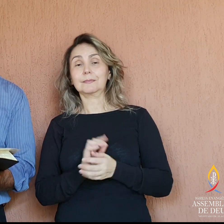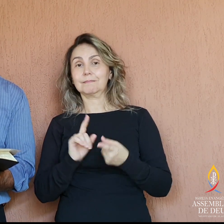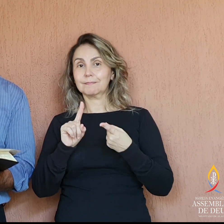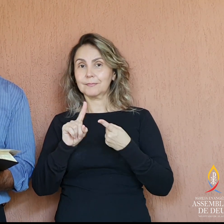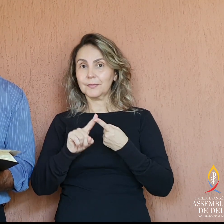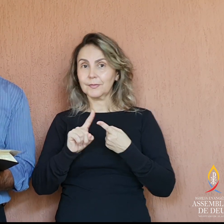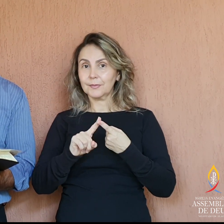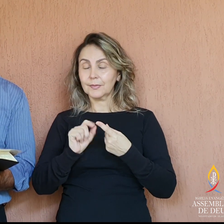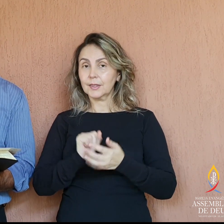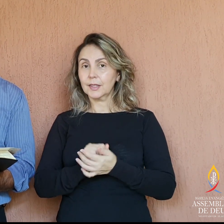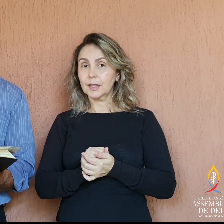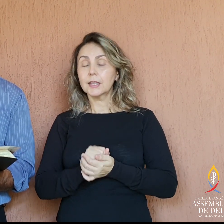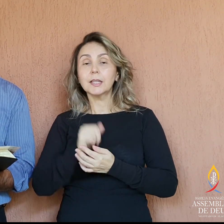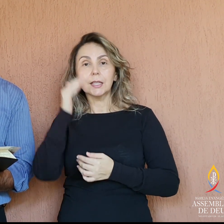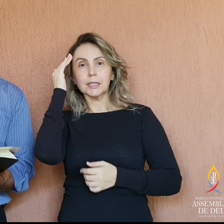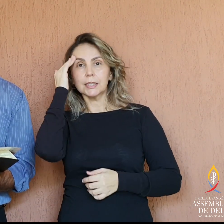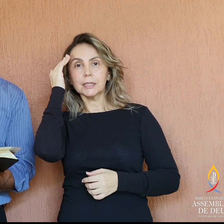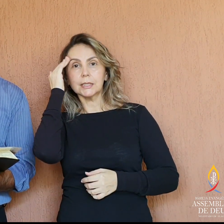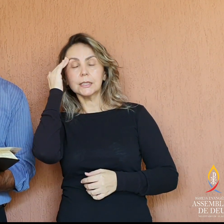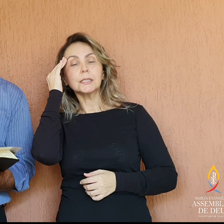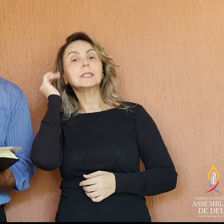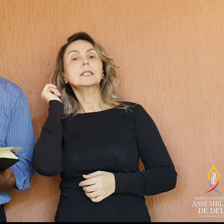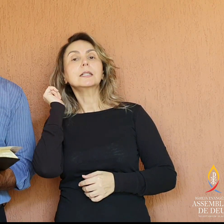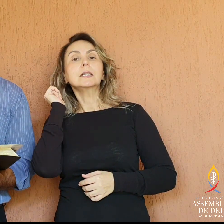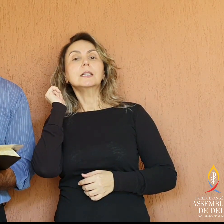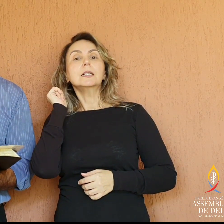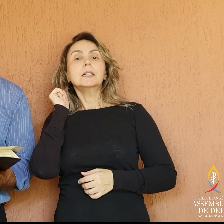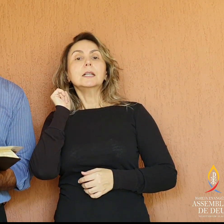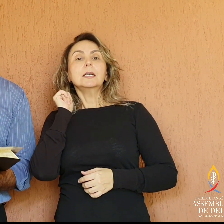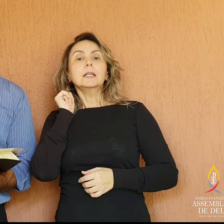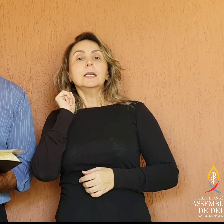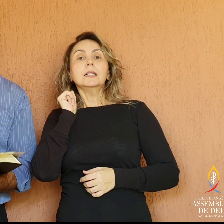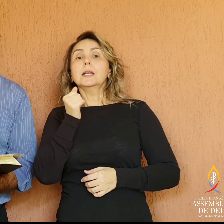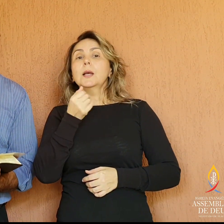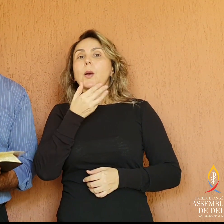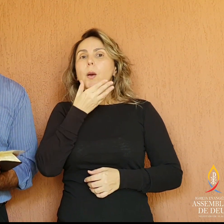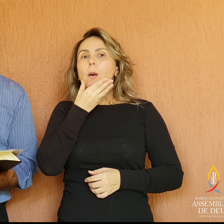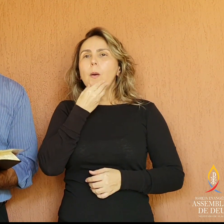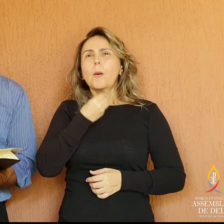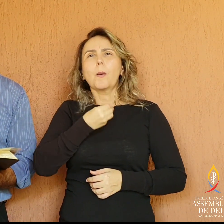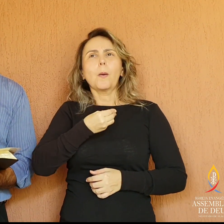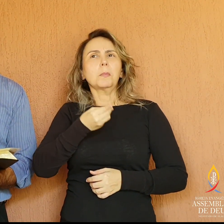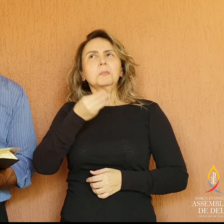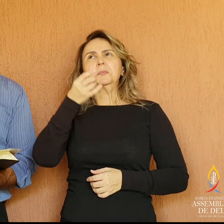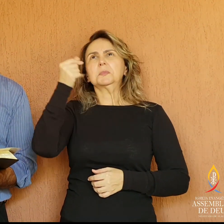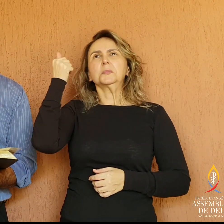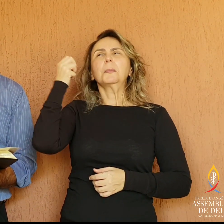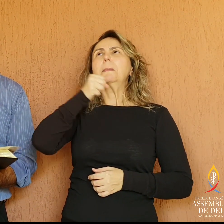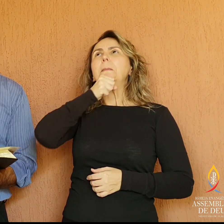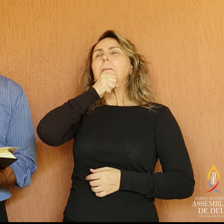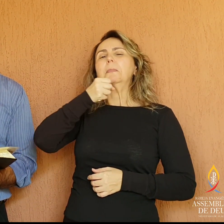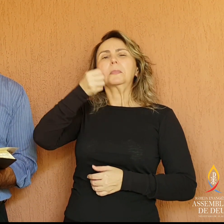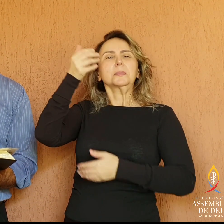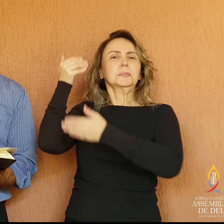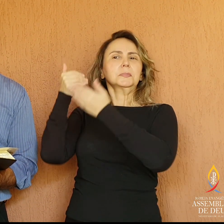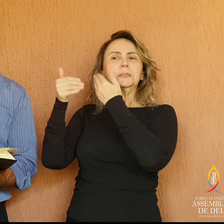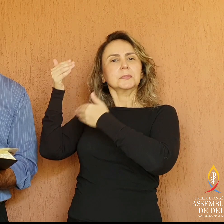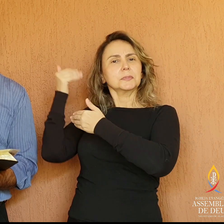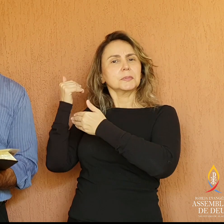Também vamos entender que os antigos foram desta forma.